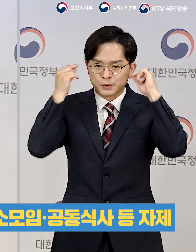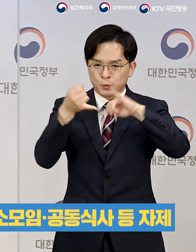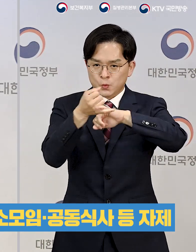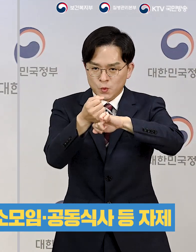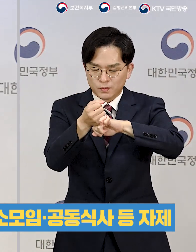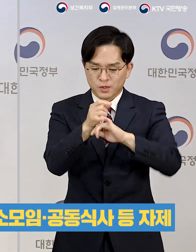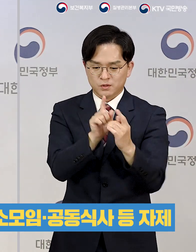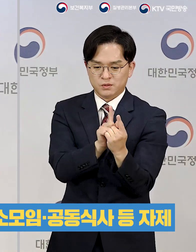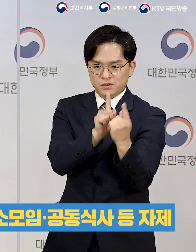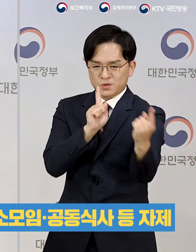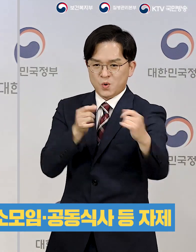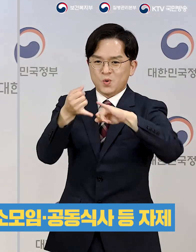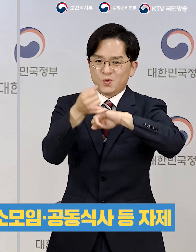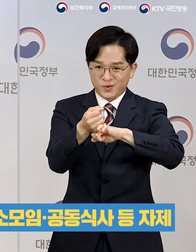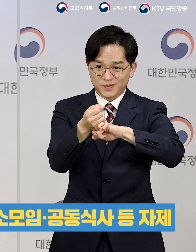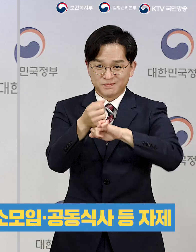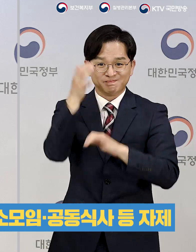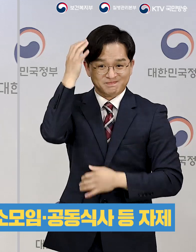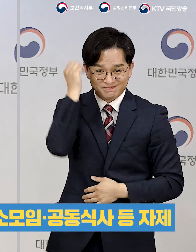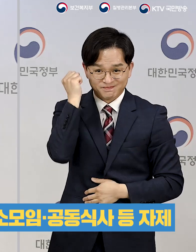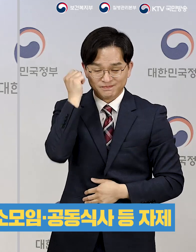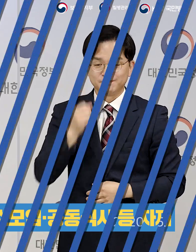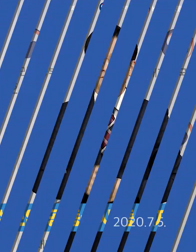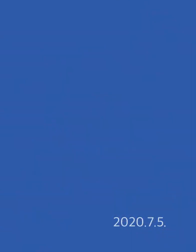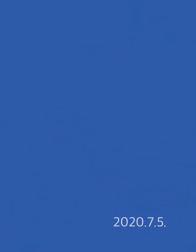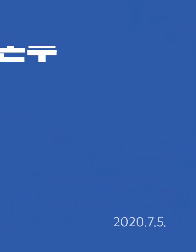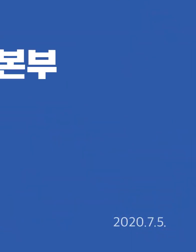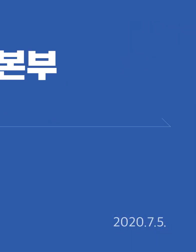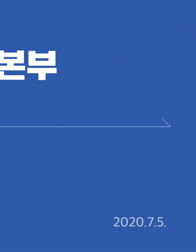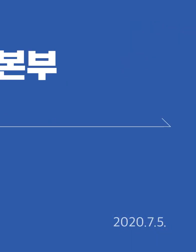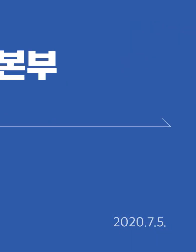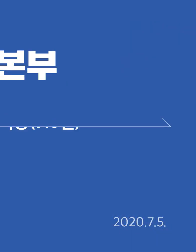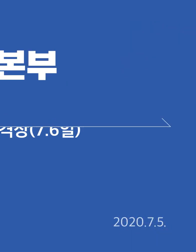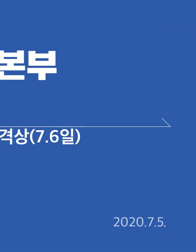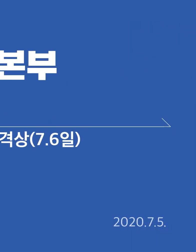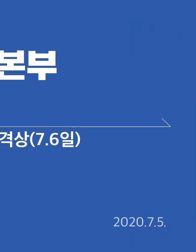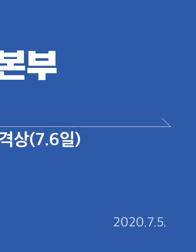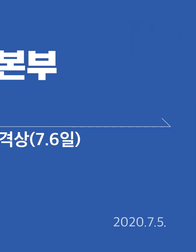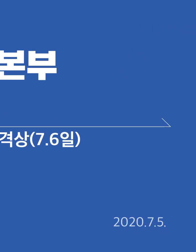두기 등 방역수칙을 철저히 지켜주시기 바랍니다.